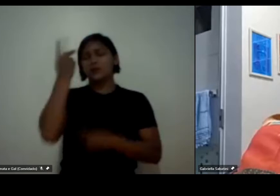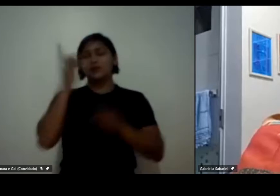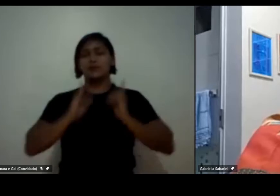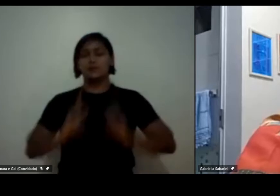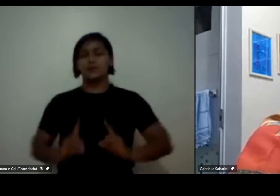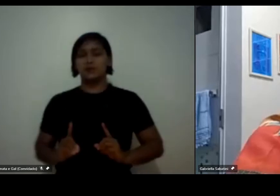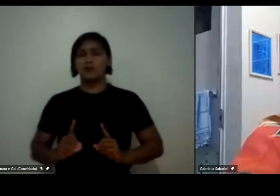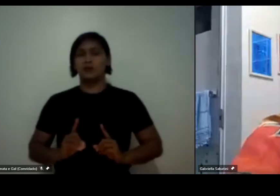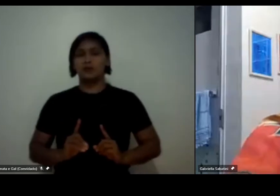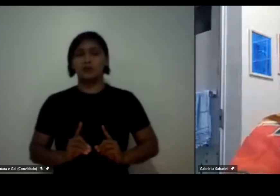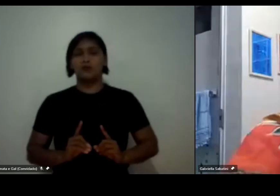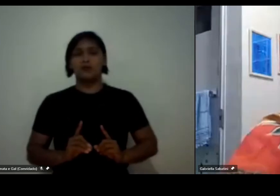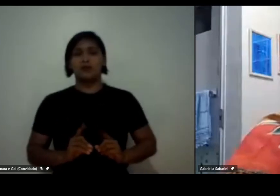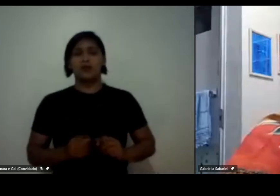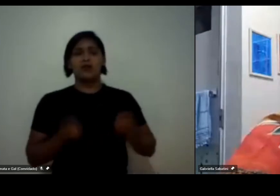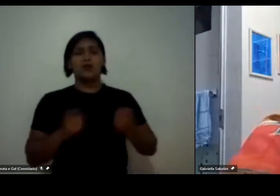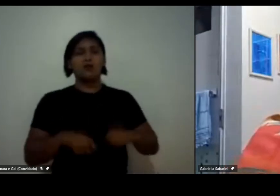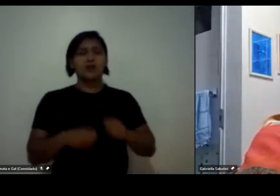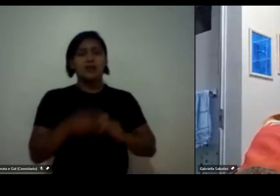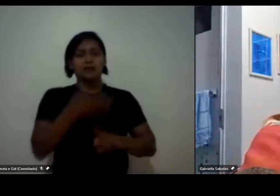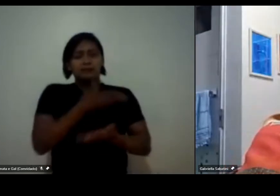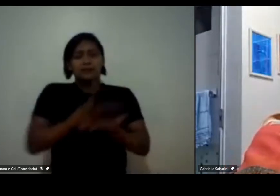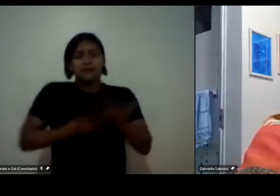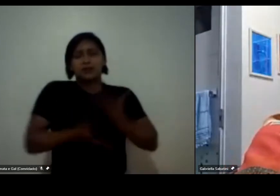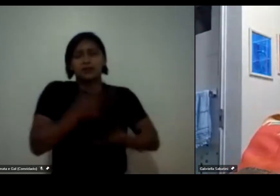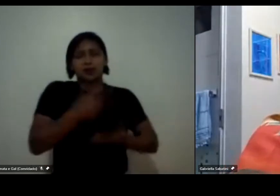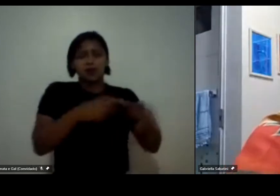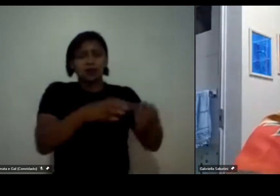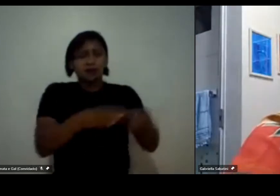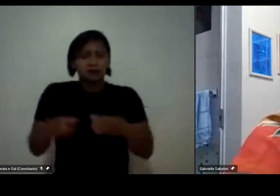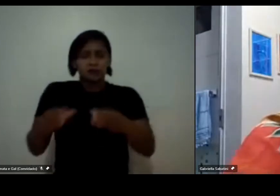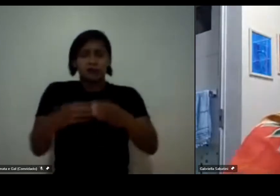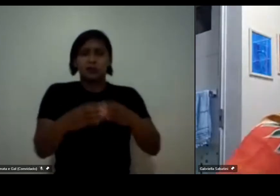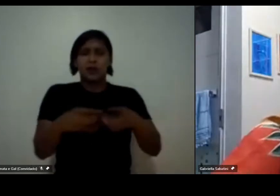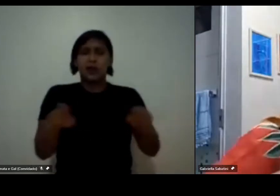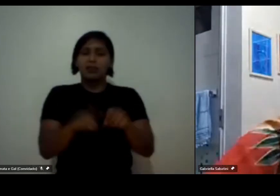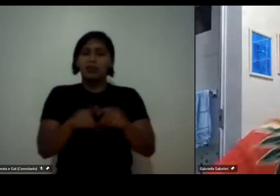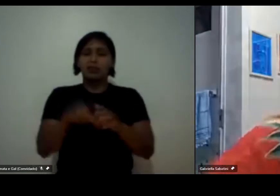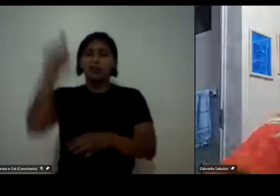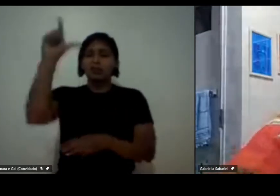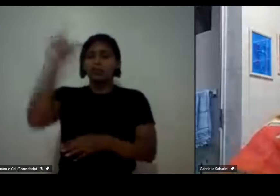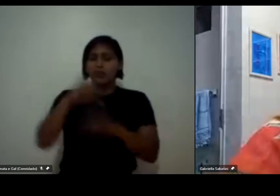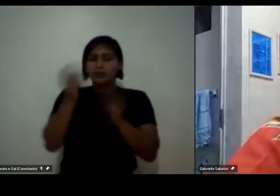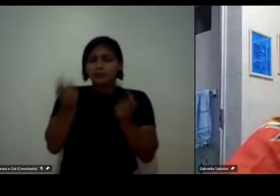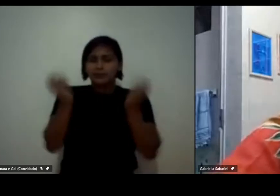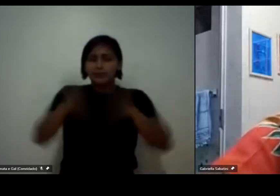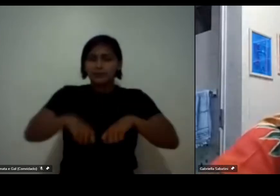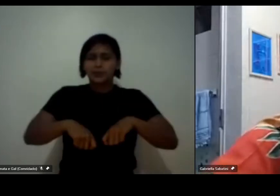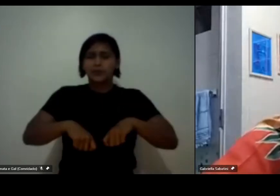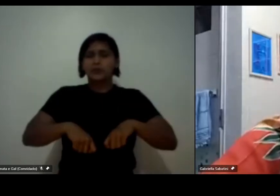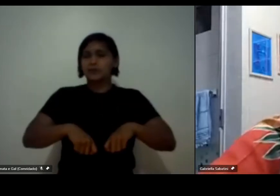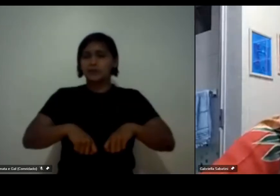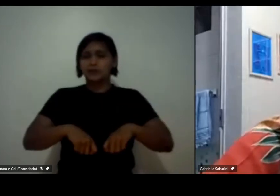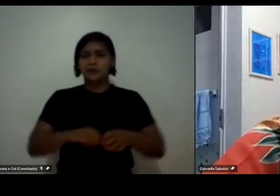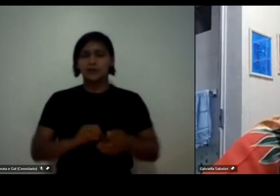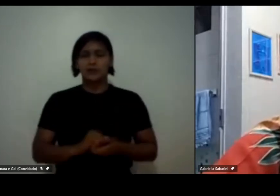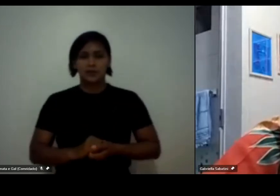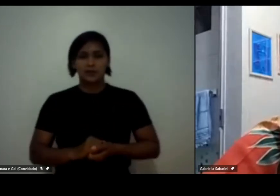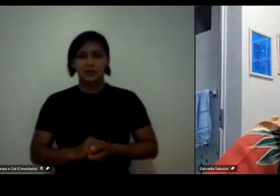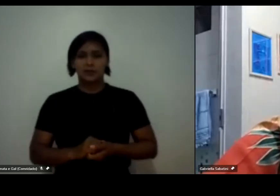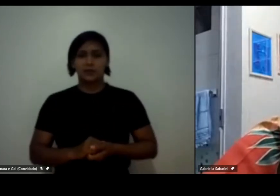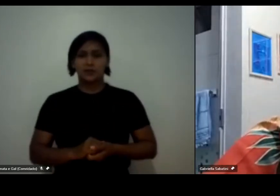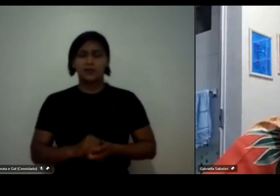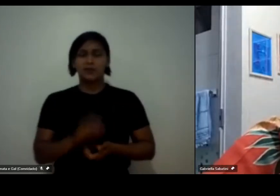seu aproveitamento nas relações sociais, além de diminuir suas possibilidades afetivas. Diana, ao falar